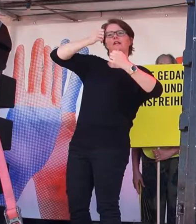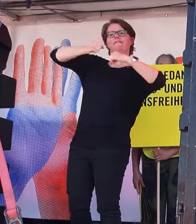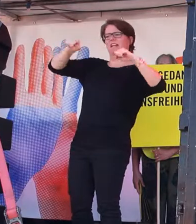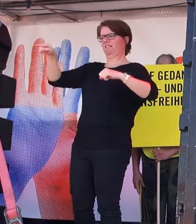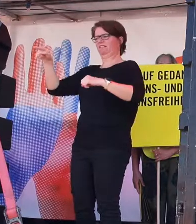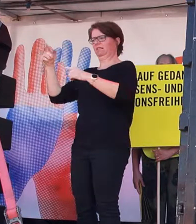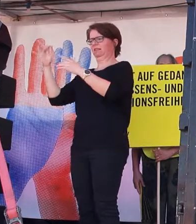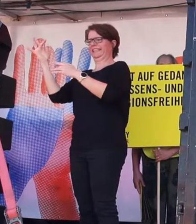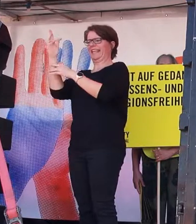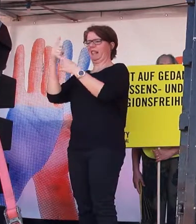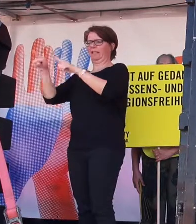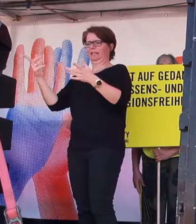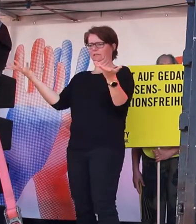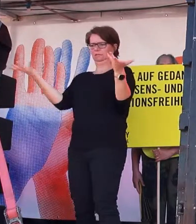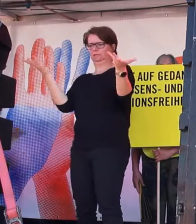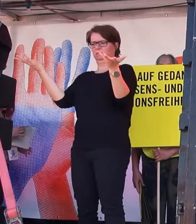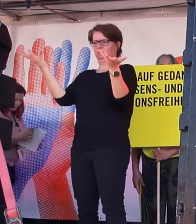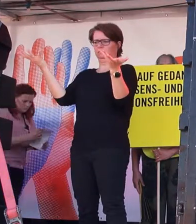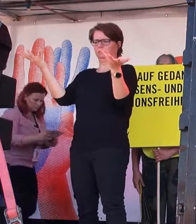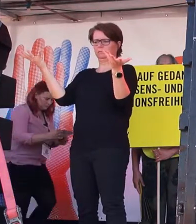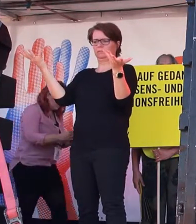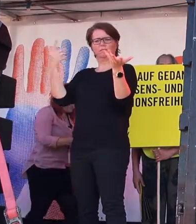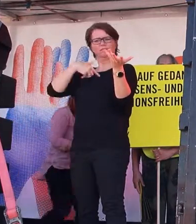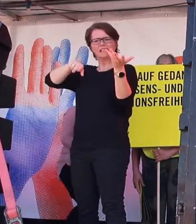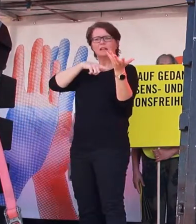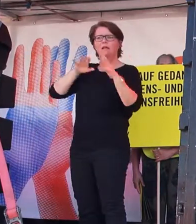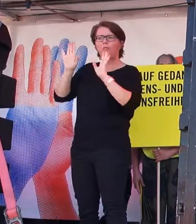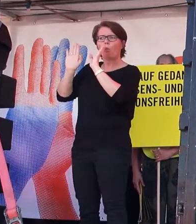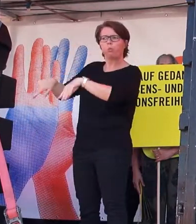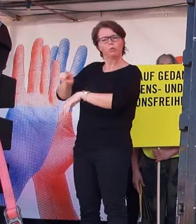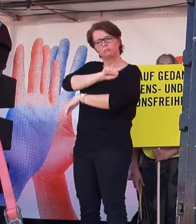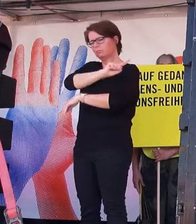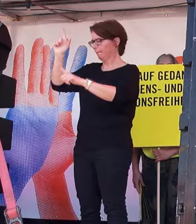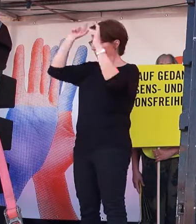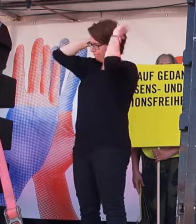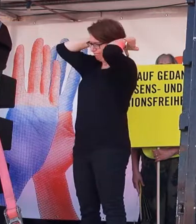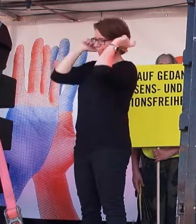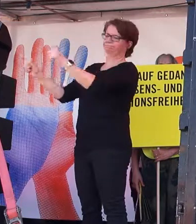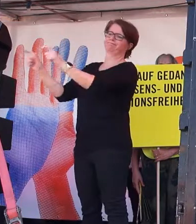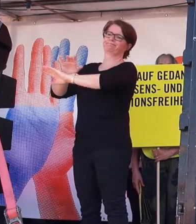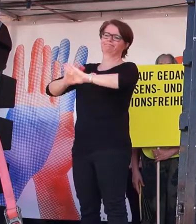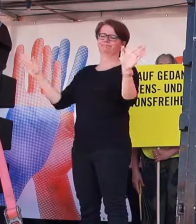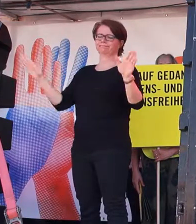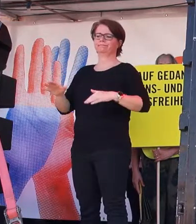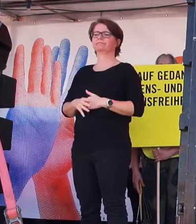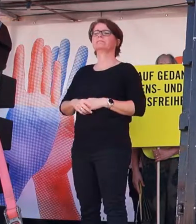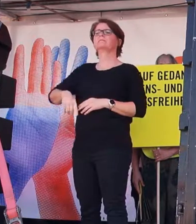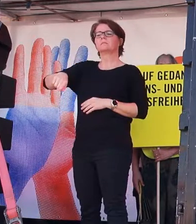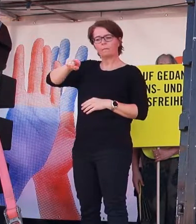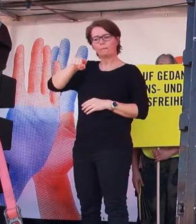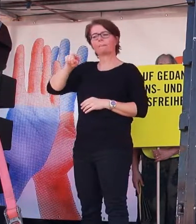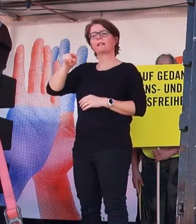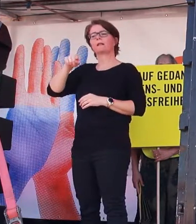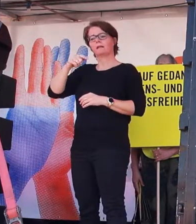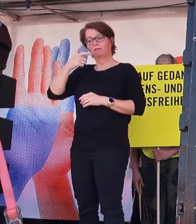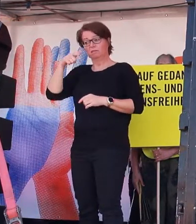wir alle gefragt. Denn sie meinen es ernst und jetzt ist es deshalb an uns, diese Rechte zu verteidigen. Eleanor